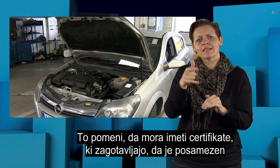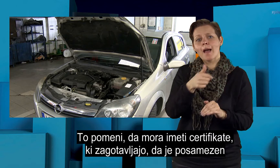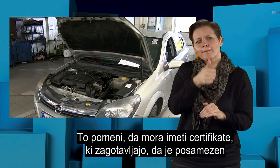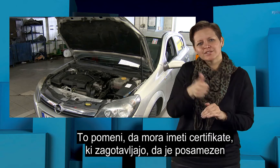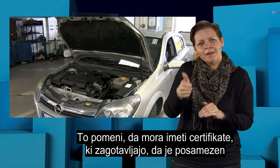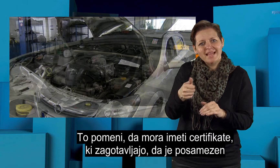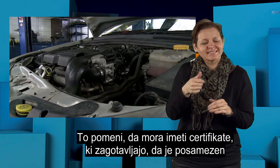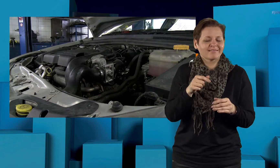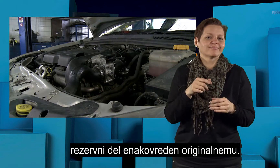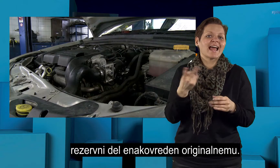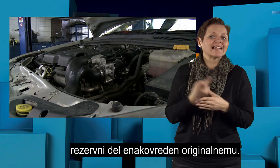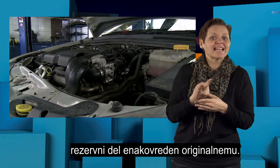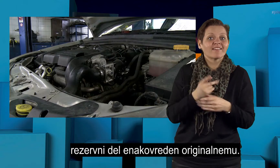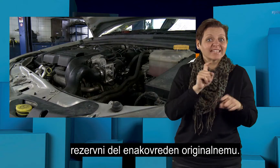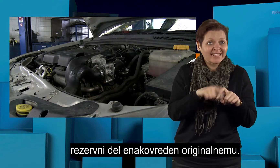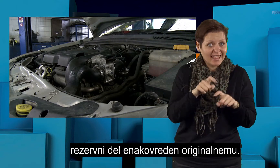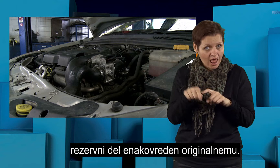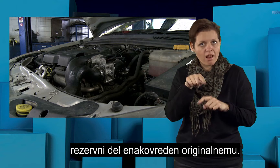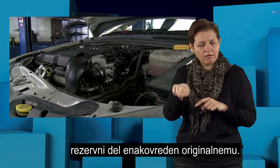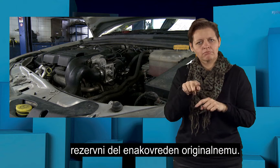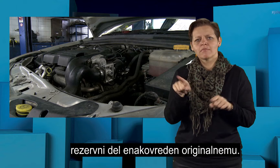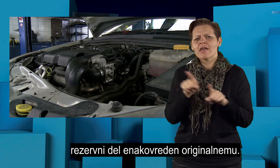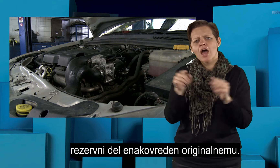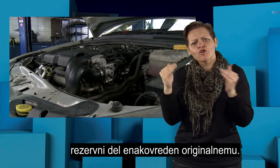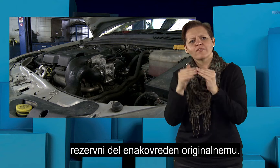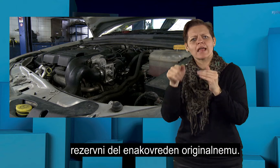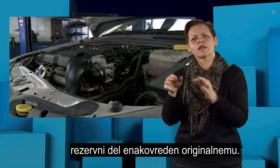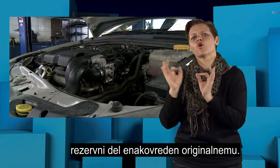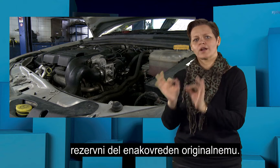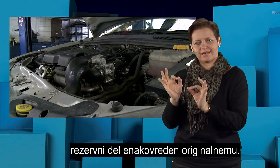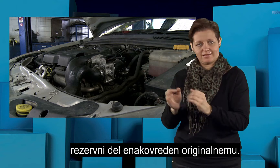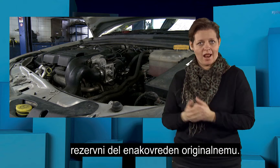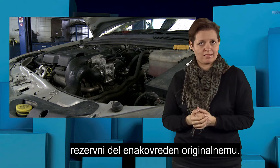je posamezen rezervni del enakovreden originalnemu.